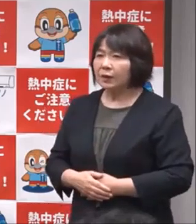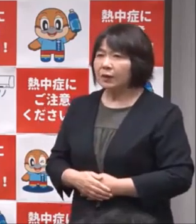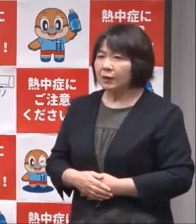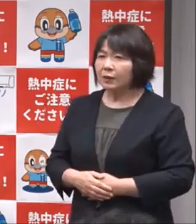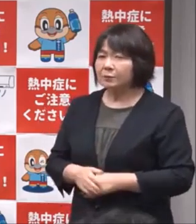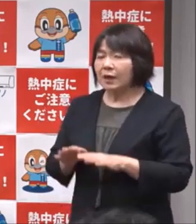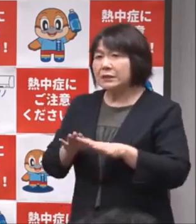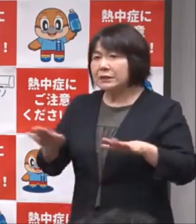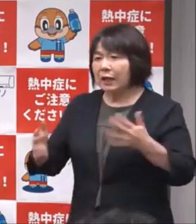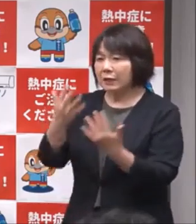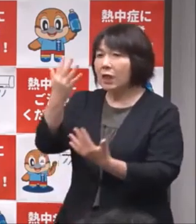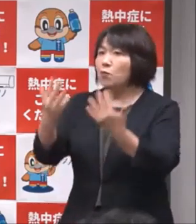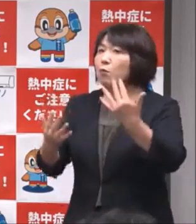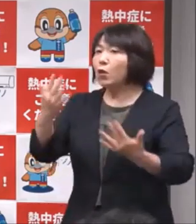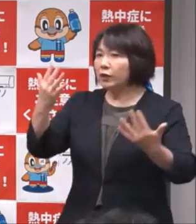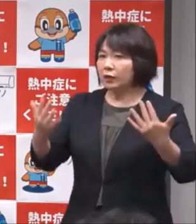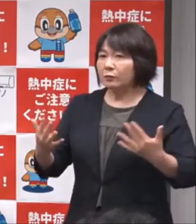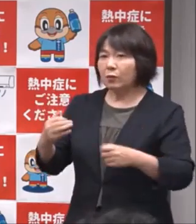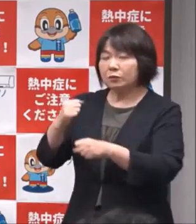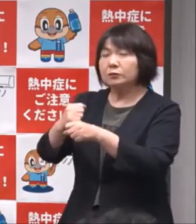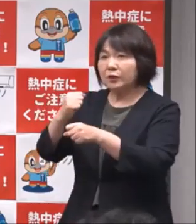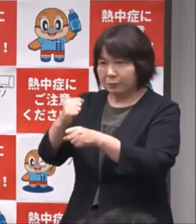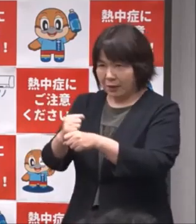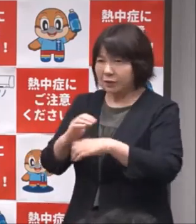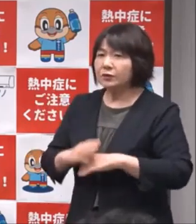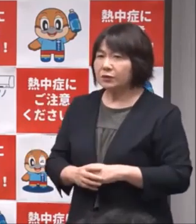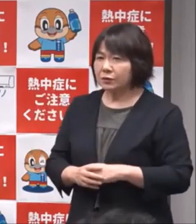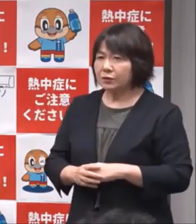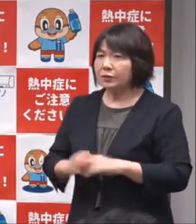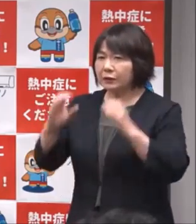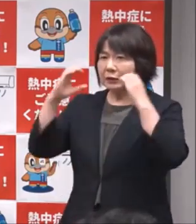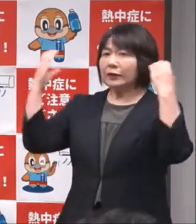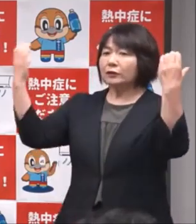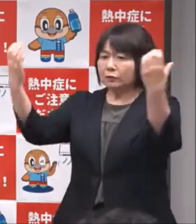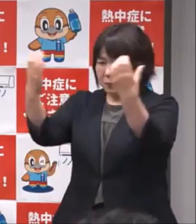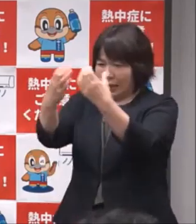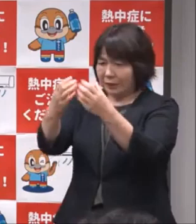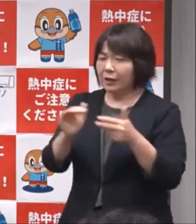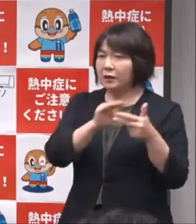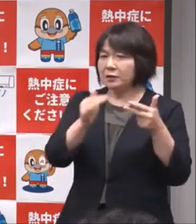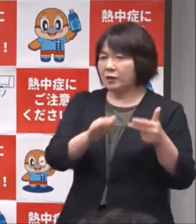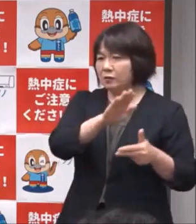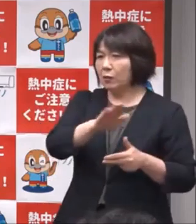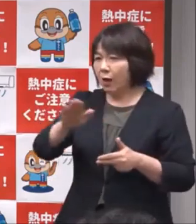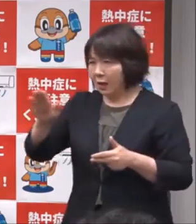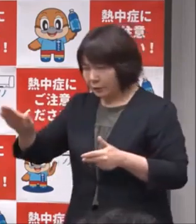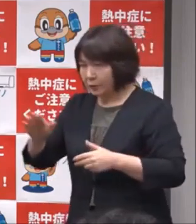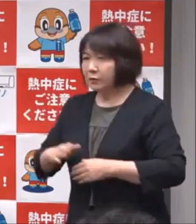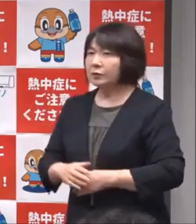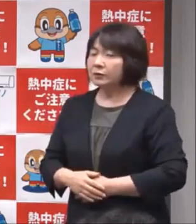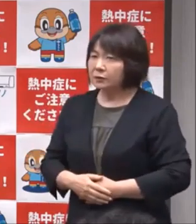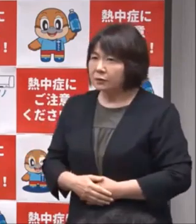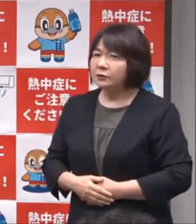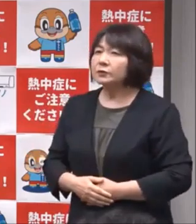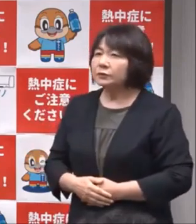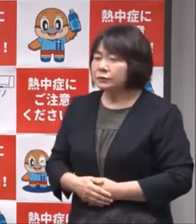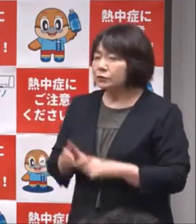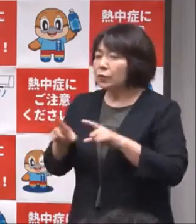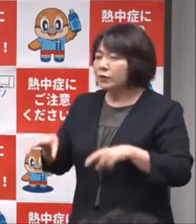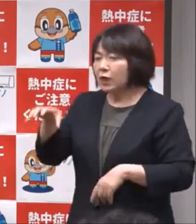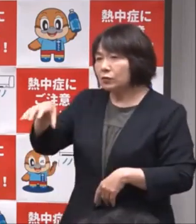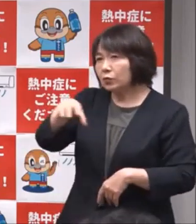も当然作る、そして、まあ、当然リングもあって、そういう施設があるということですから、当然そこ